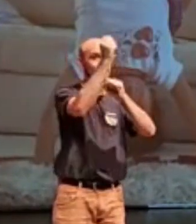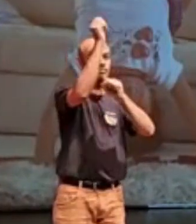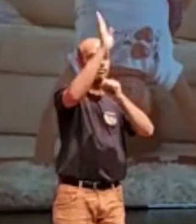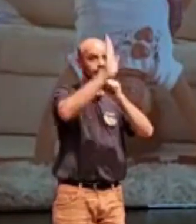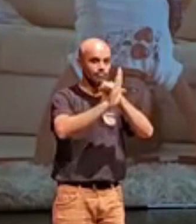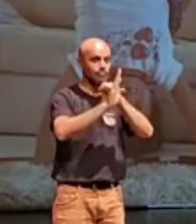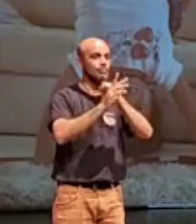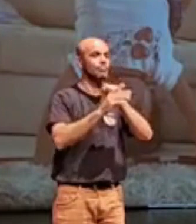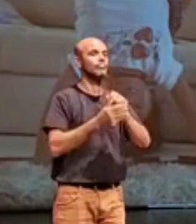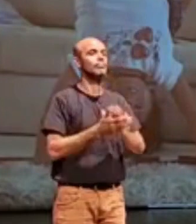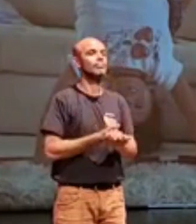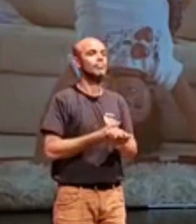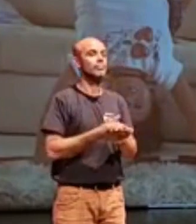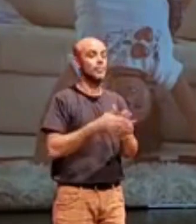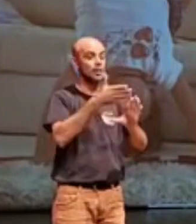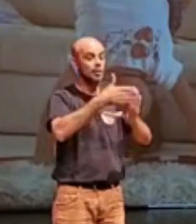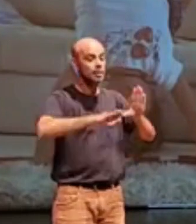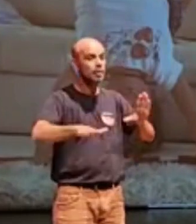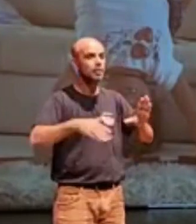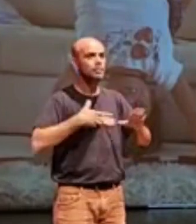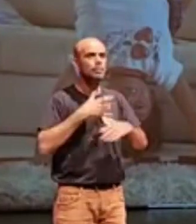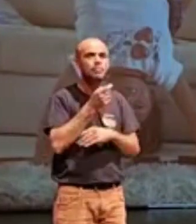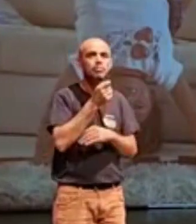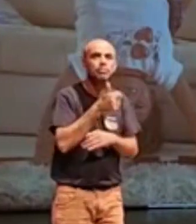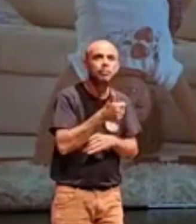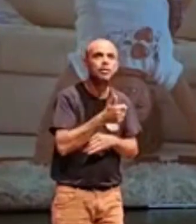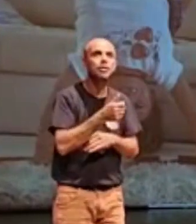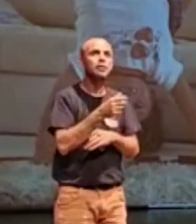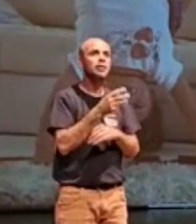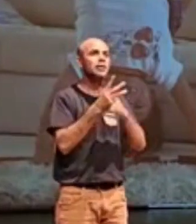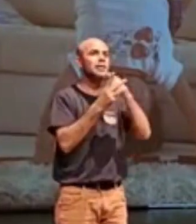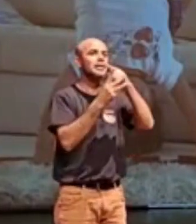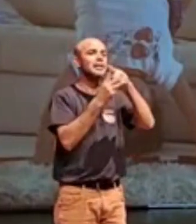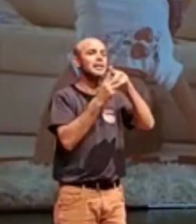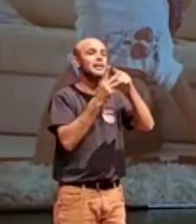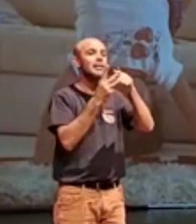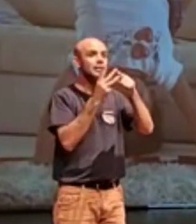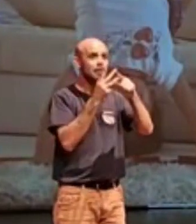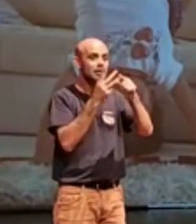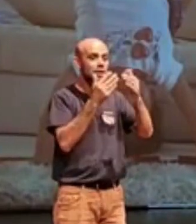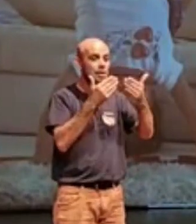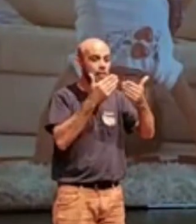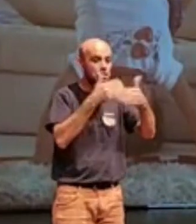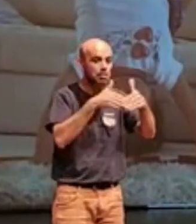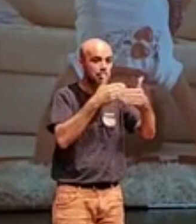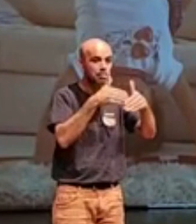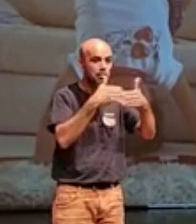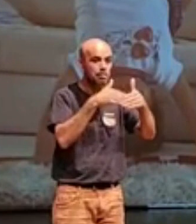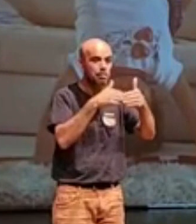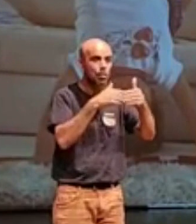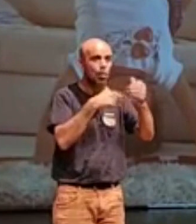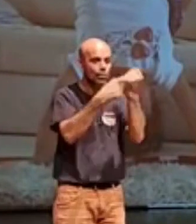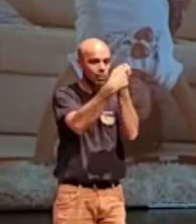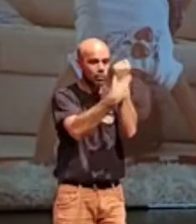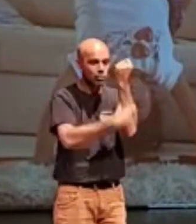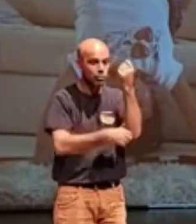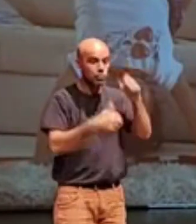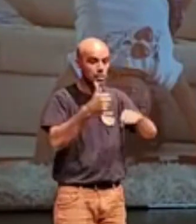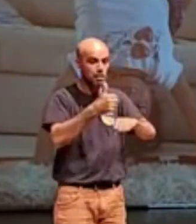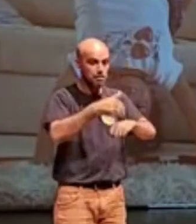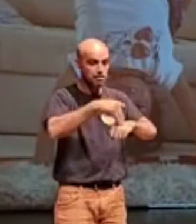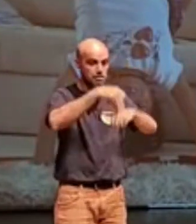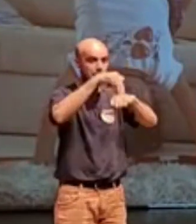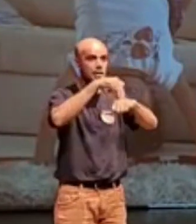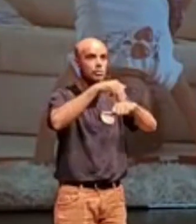na Baixada, e nós somos muito poucos, tá? Se eu não me engano, nós somos em 3 membros que fizeram a prova de título de coluna, e estamos na Baixada